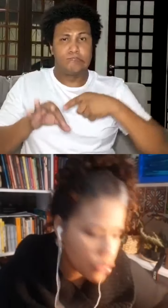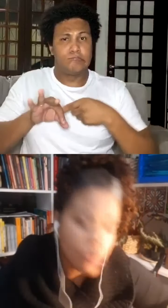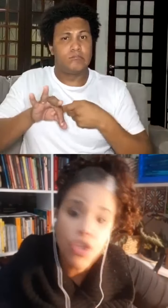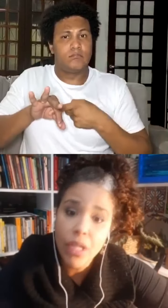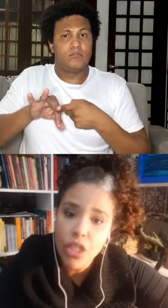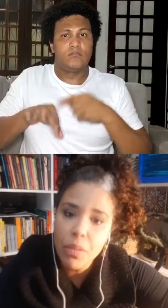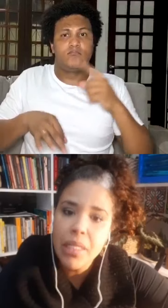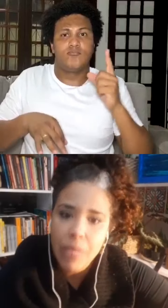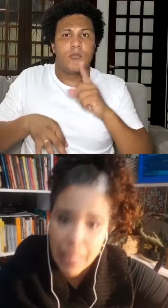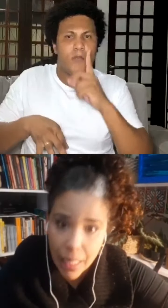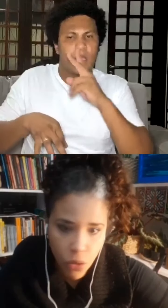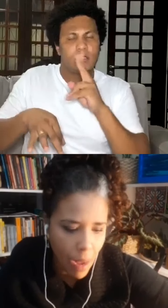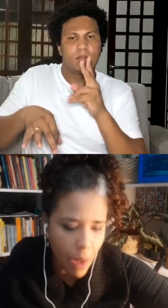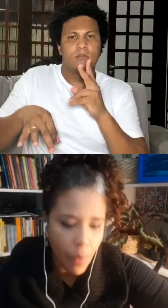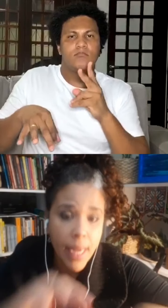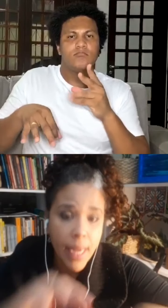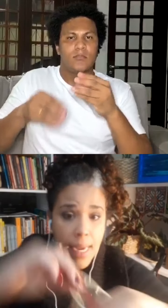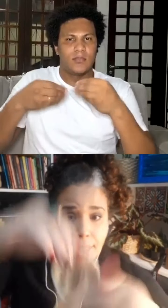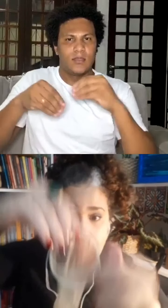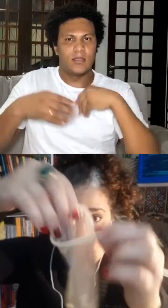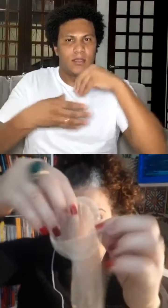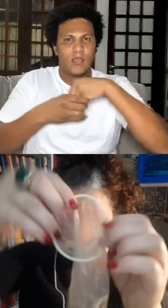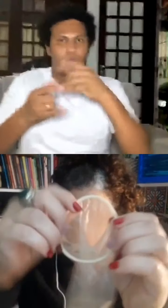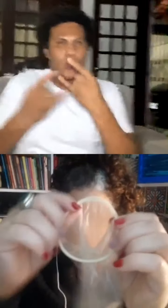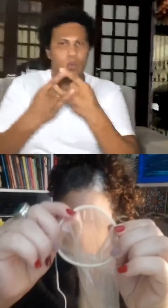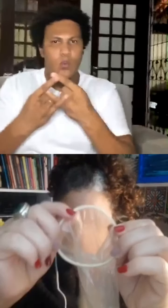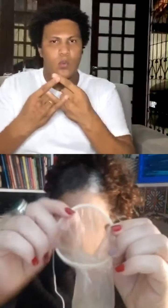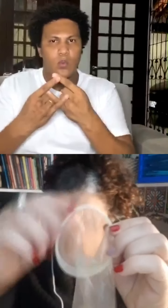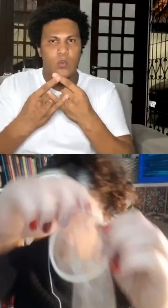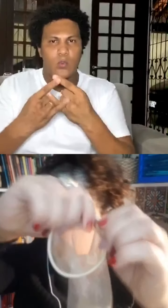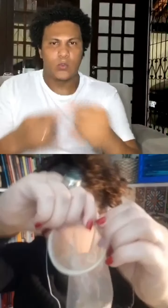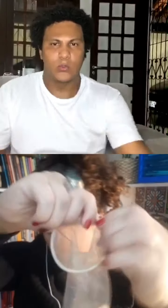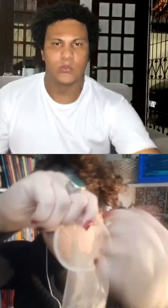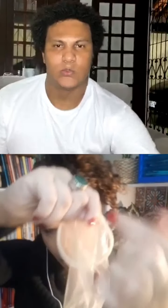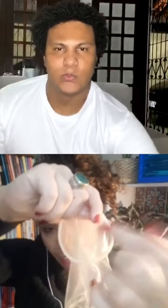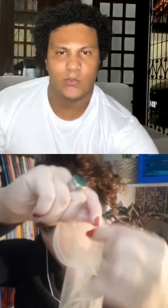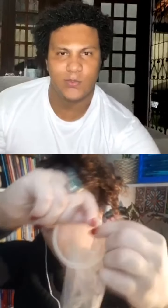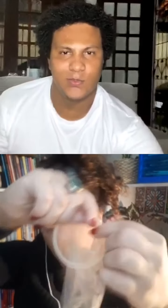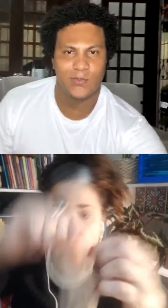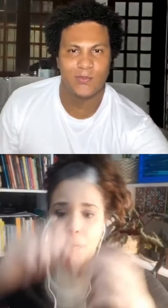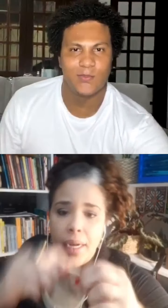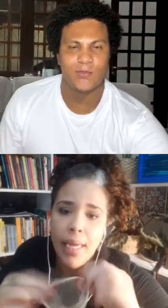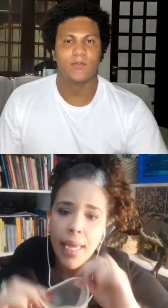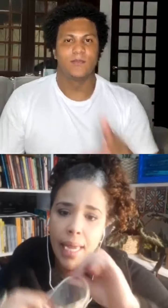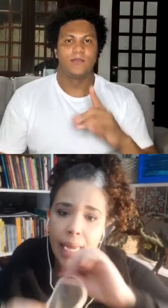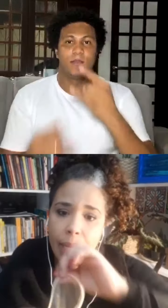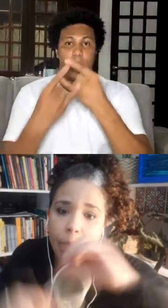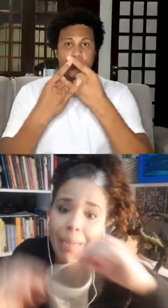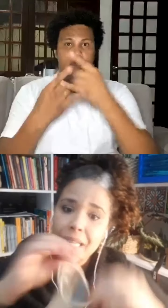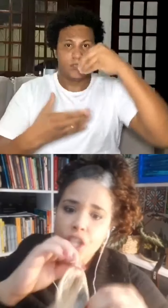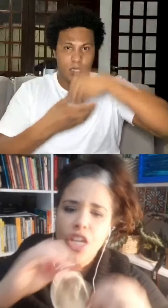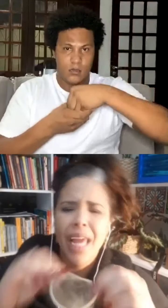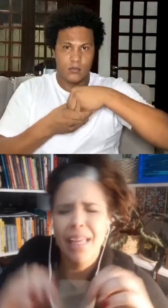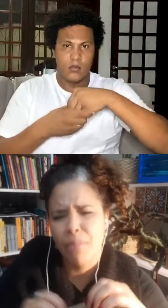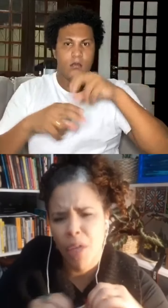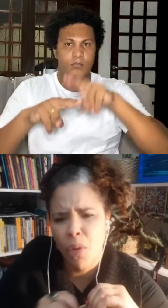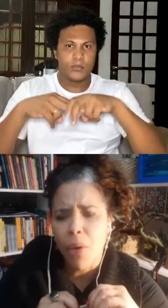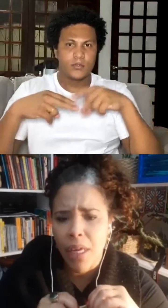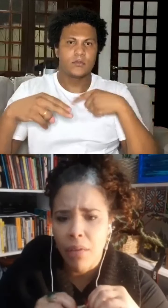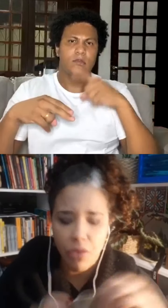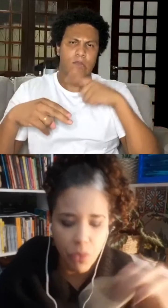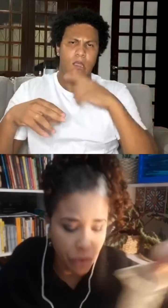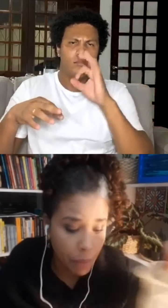infecções de transmissão sexual. Então, esse anel externo fica do lado de fora. ele massageia também um